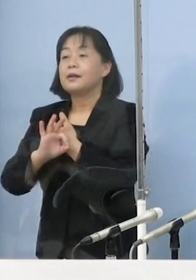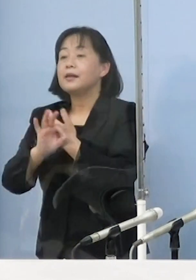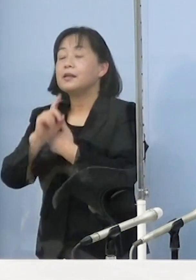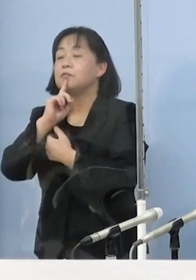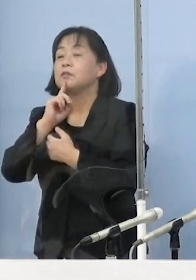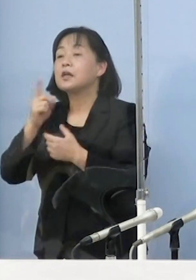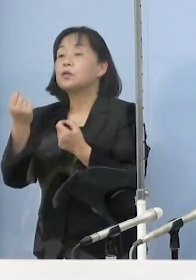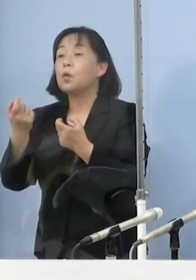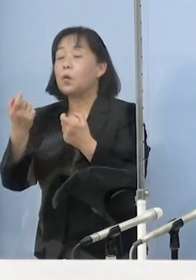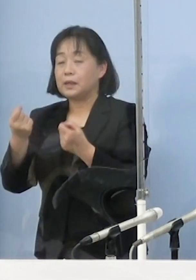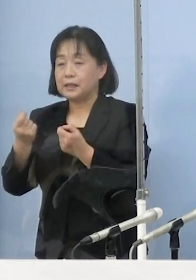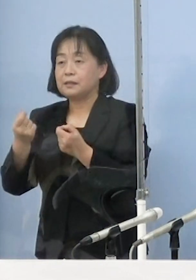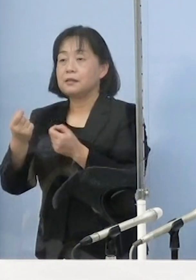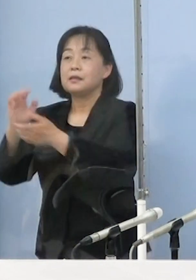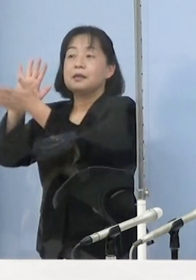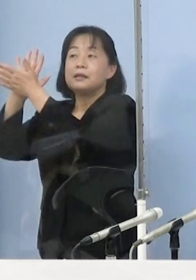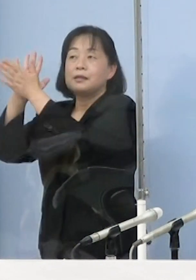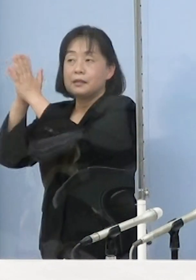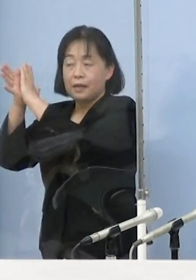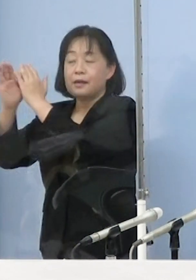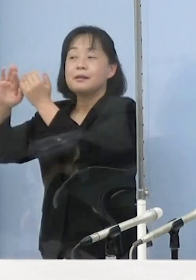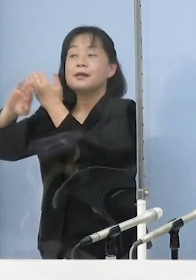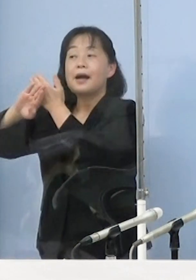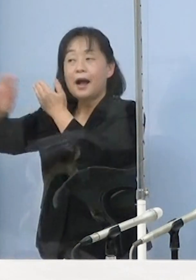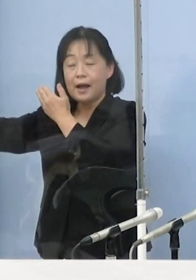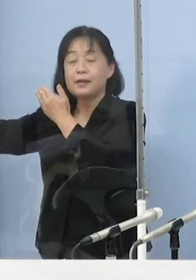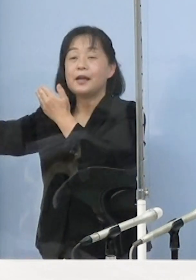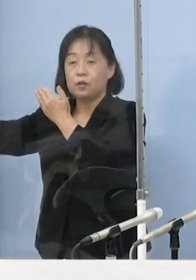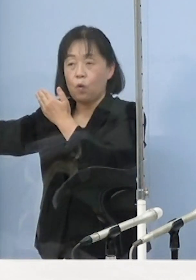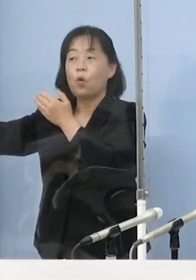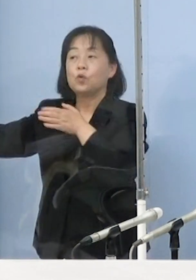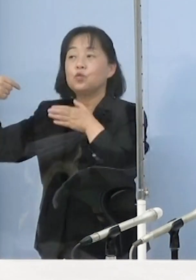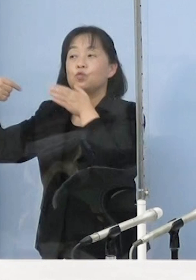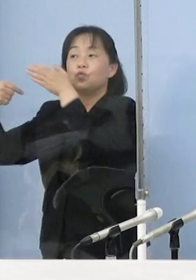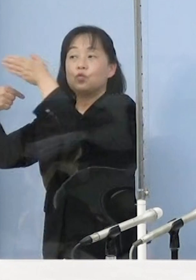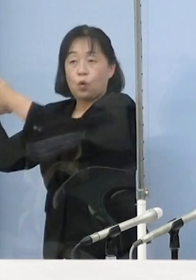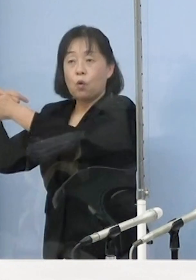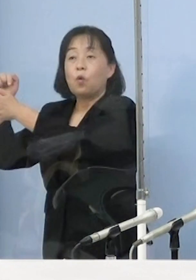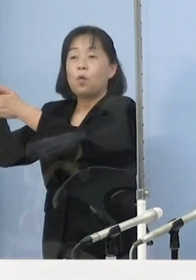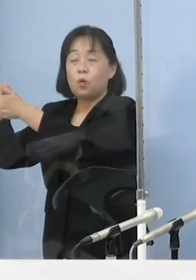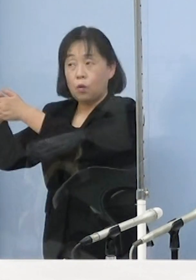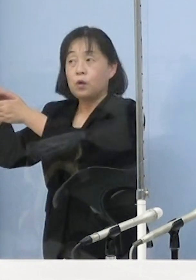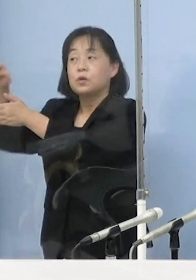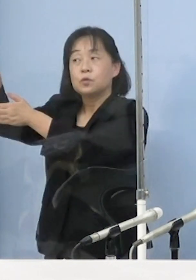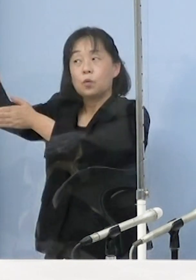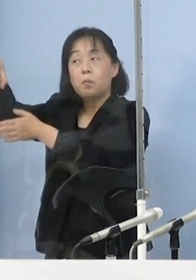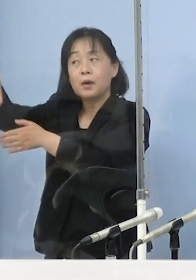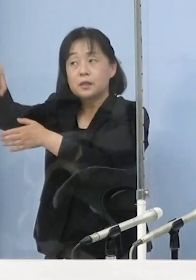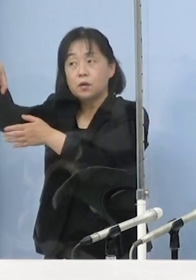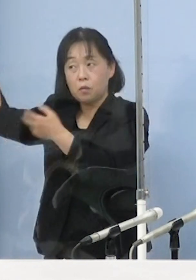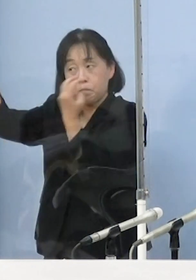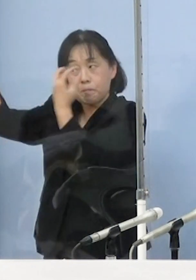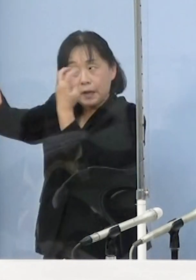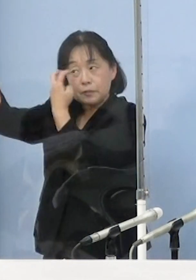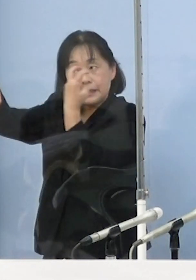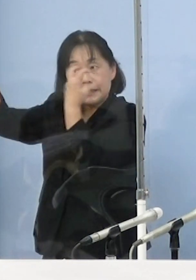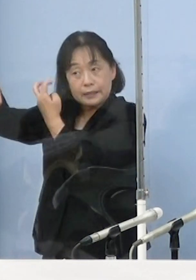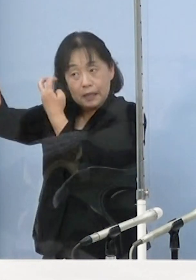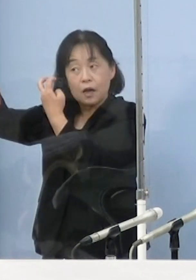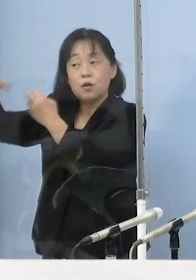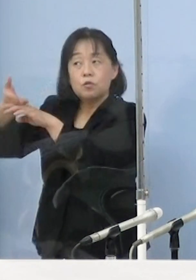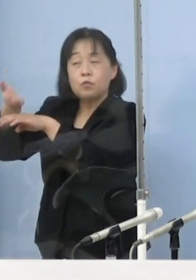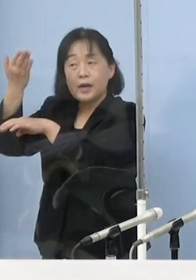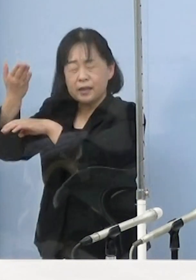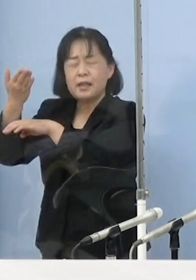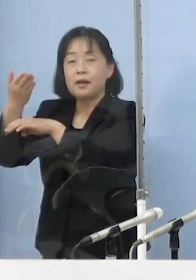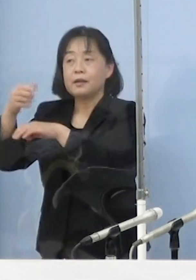が、県外の出張、こうした点についてもそのエリアしっかり っかりと確認をしていただいた上で、例